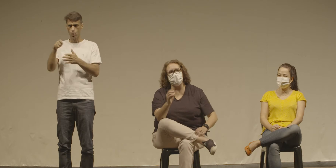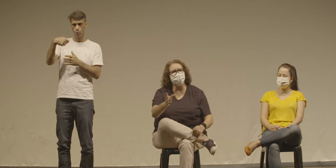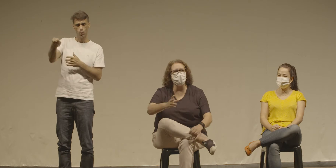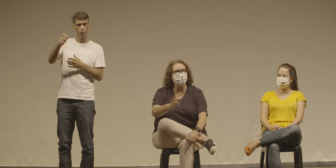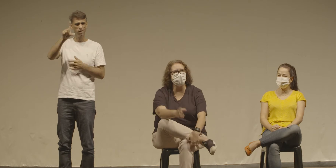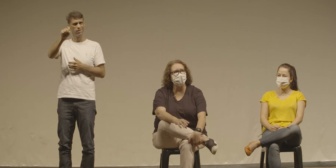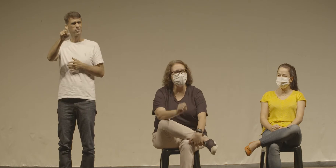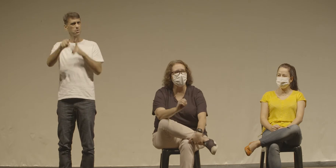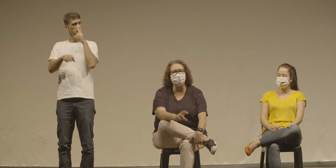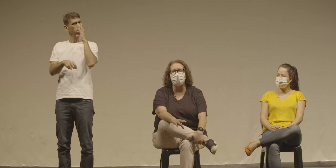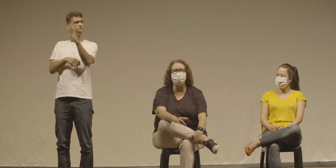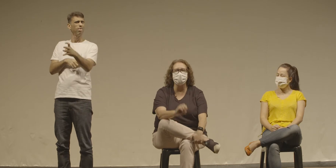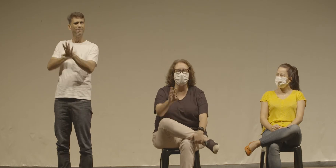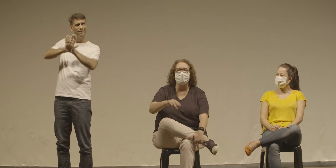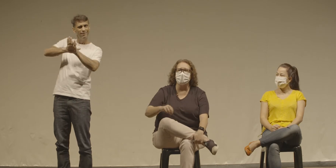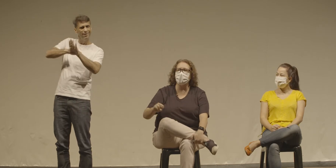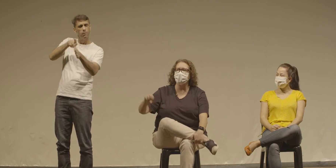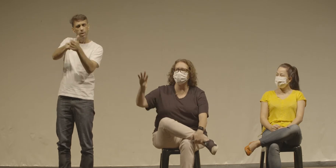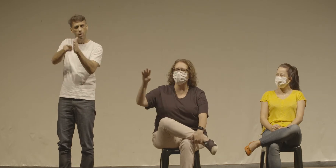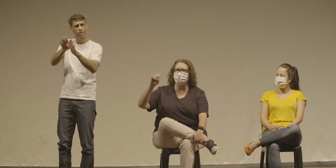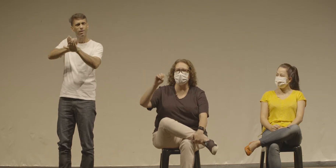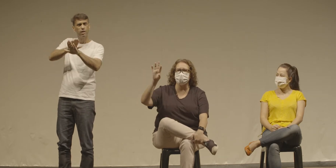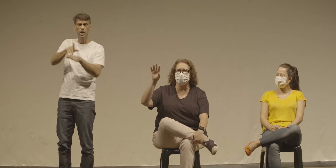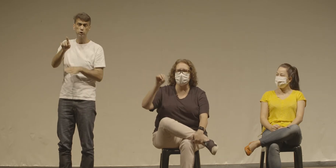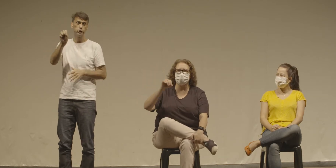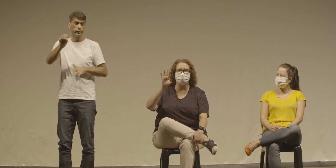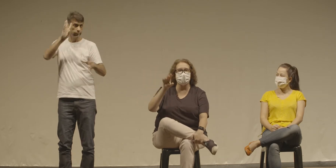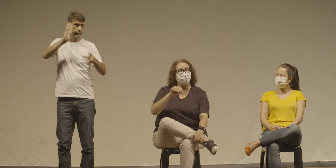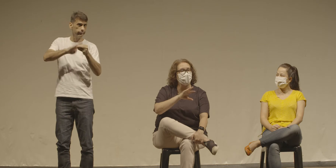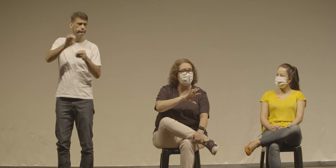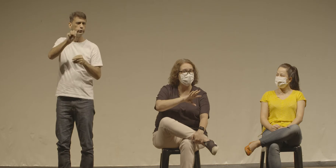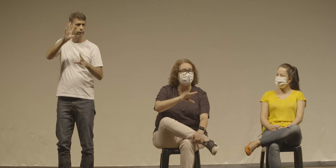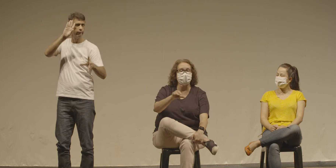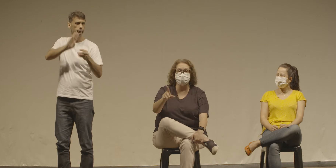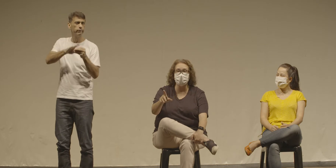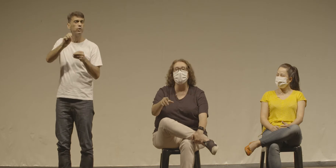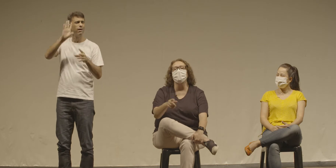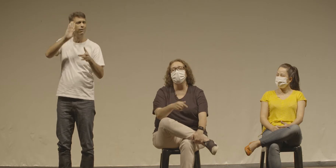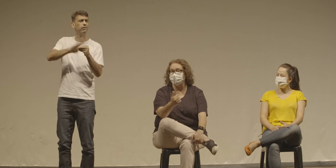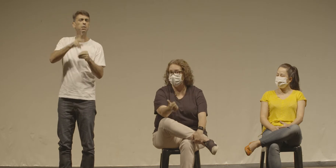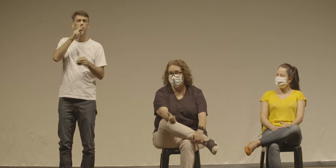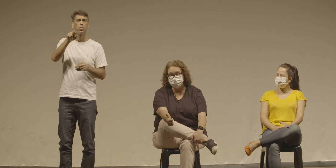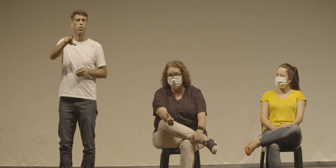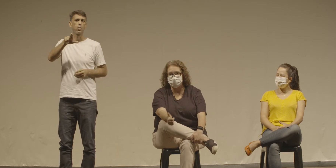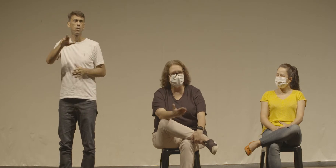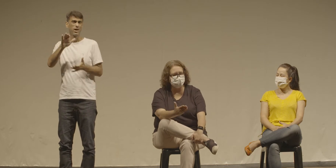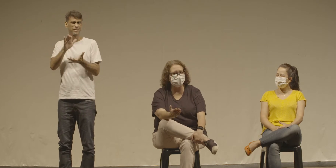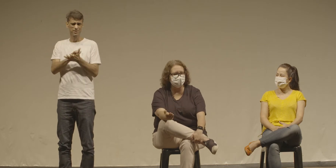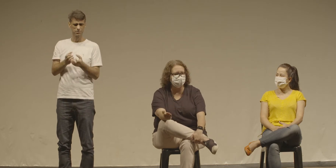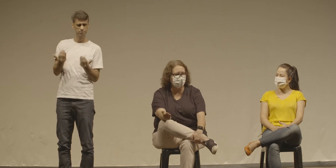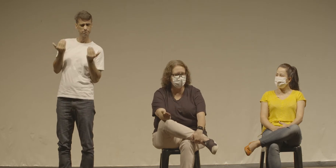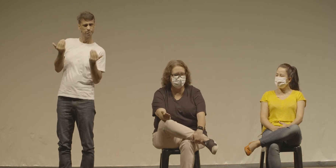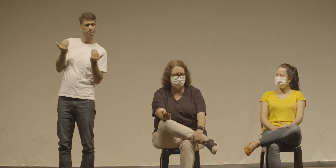E sempre ressaltavam que, era solteira, não é casada. Então, eram mal vistas. A